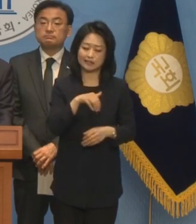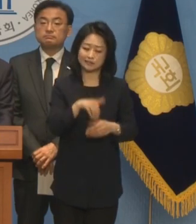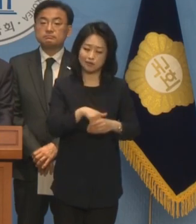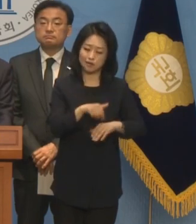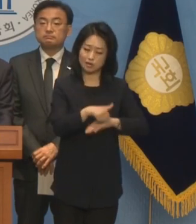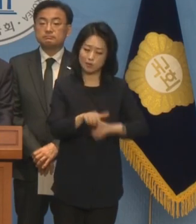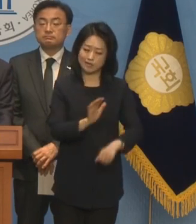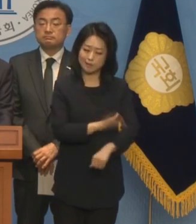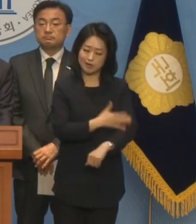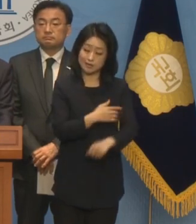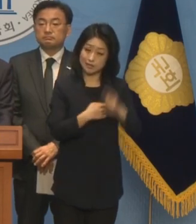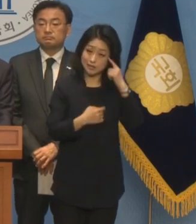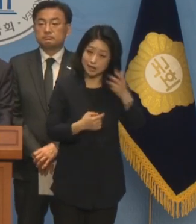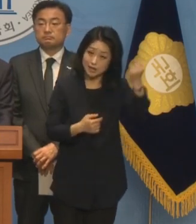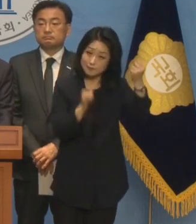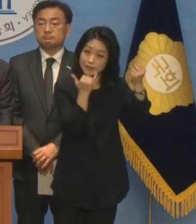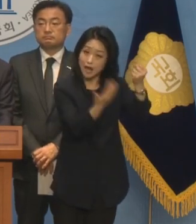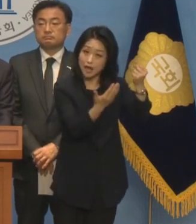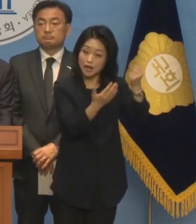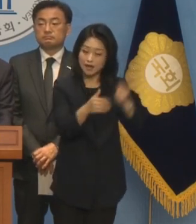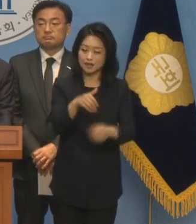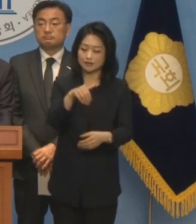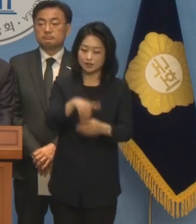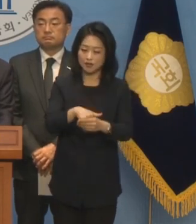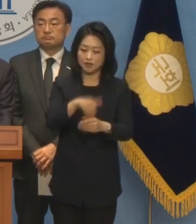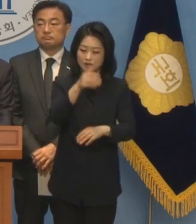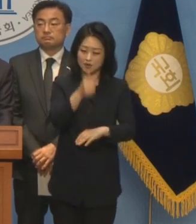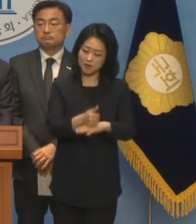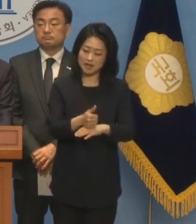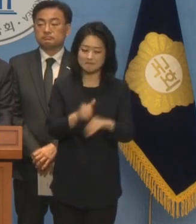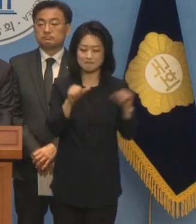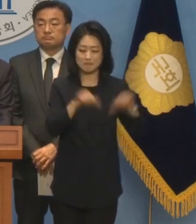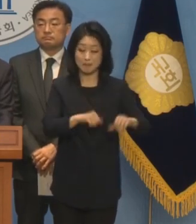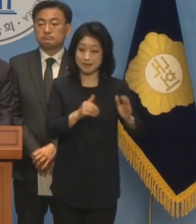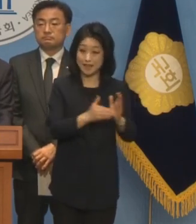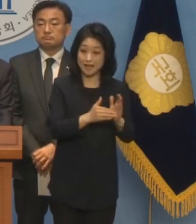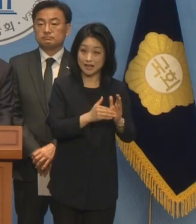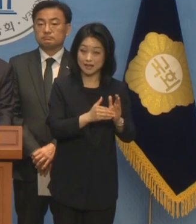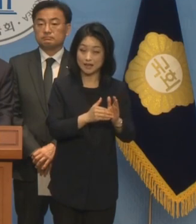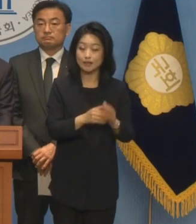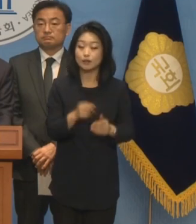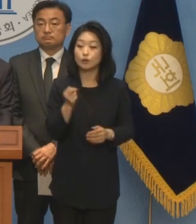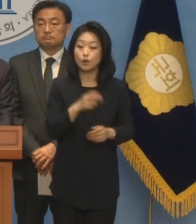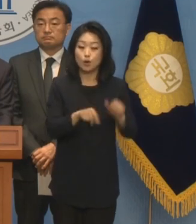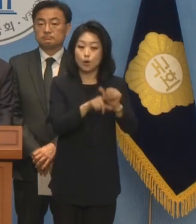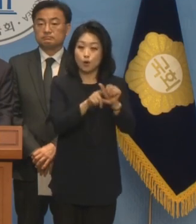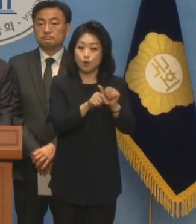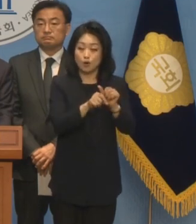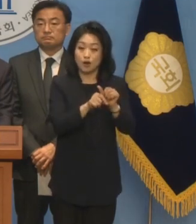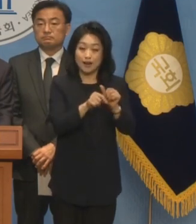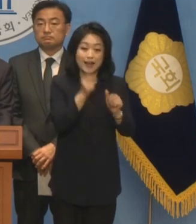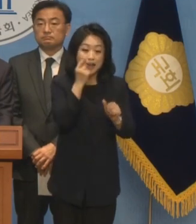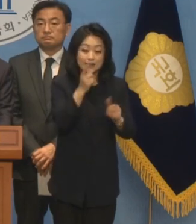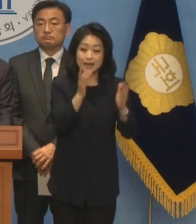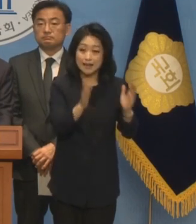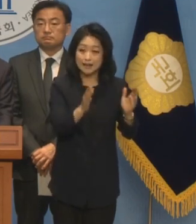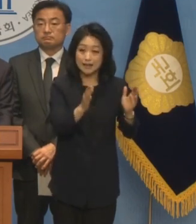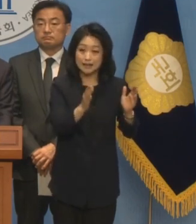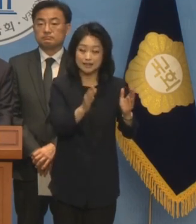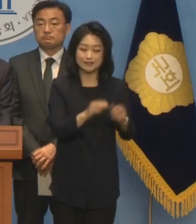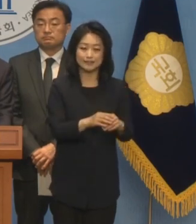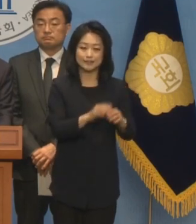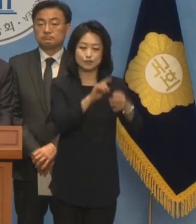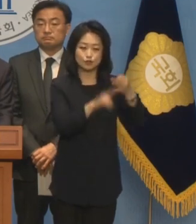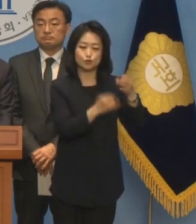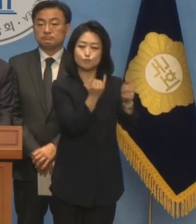생각합니까 어차피 총선에서는 패배한 것이고 남은 임기 한 달도 윤성열 대통령 내외를 특검으로부터 잘